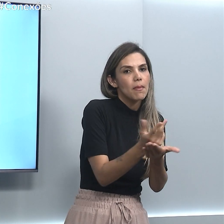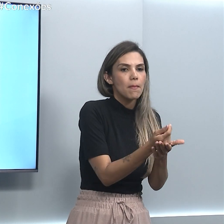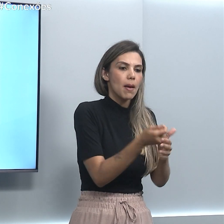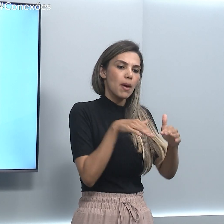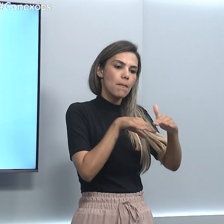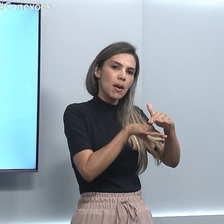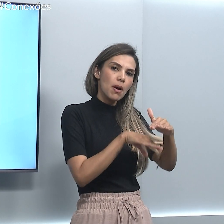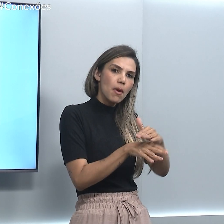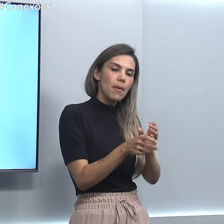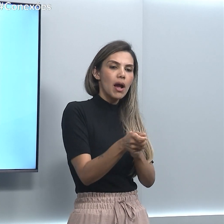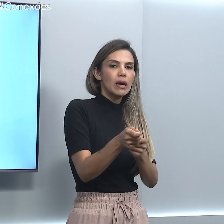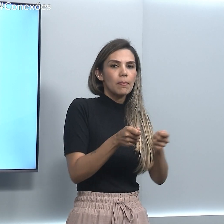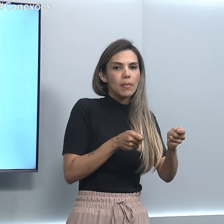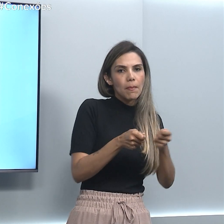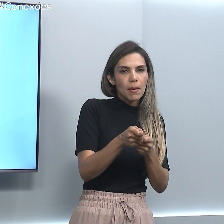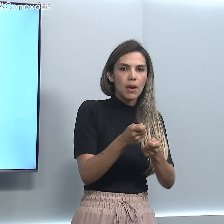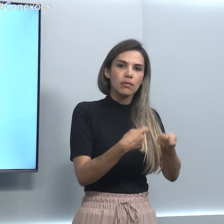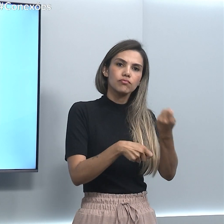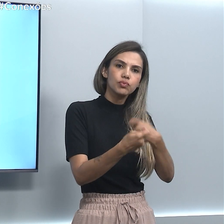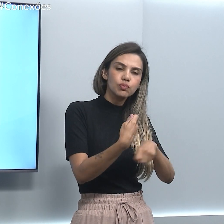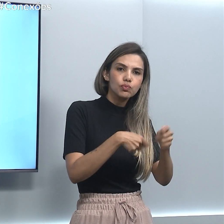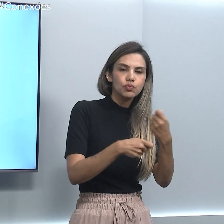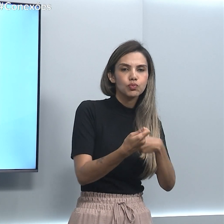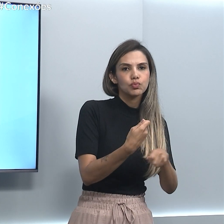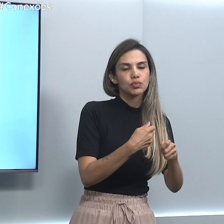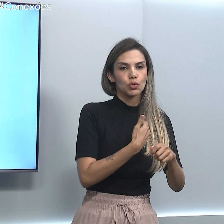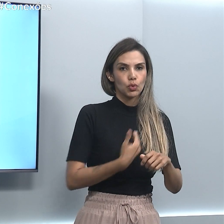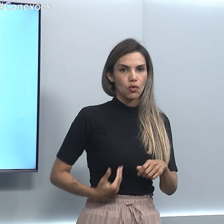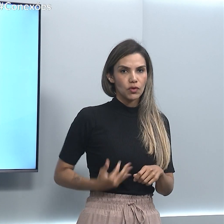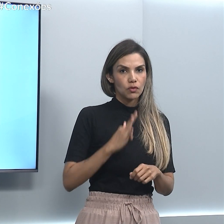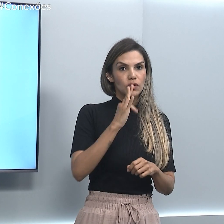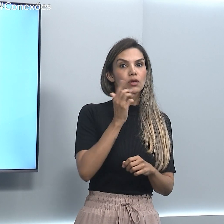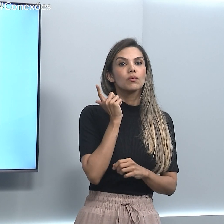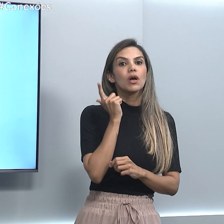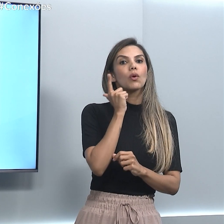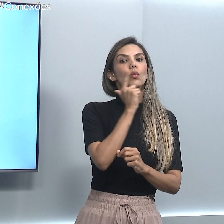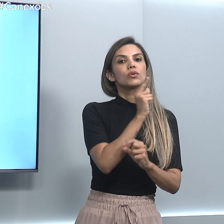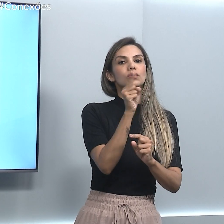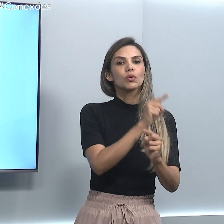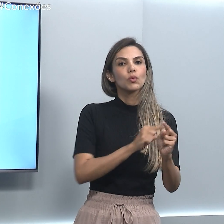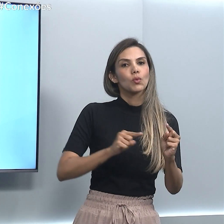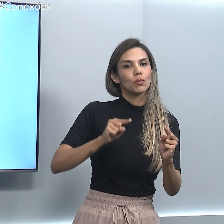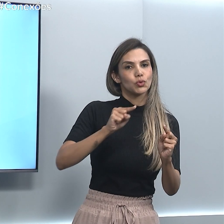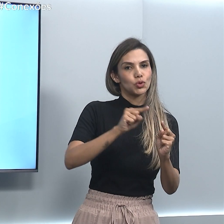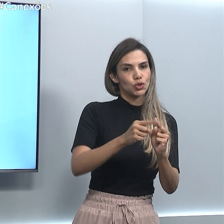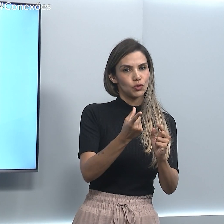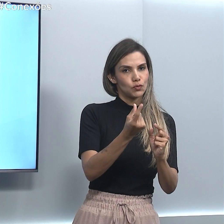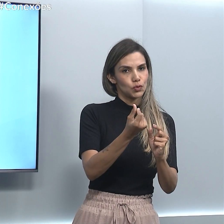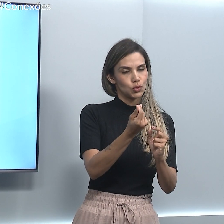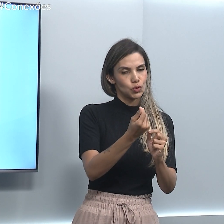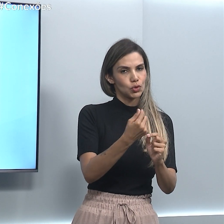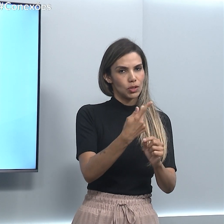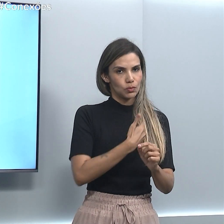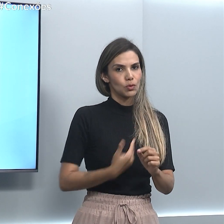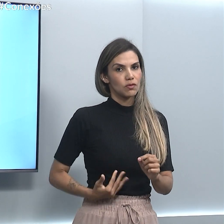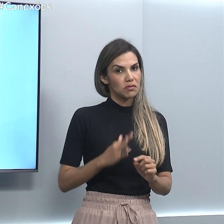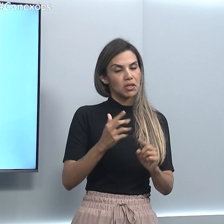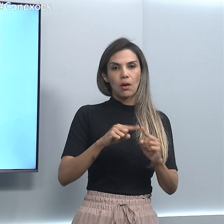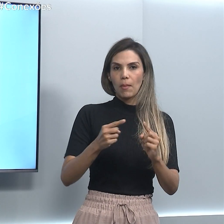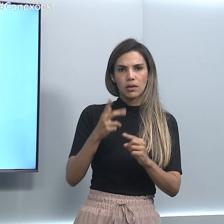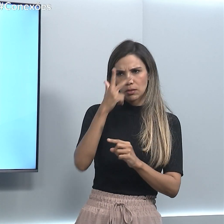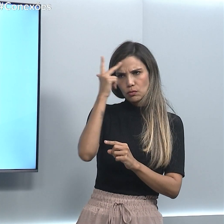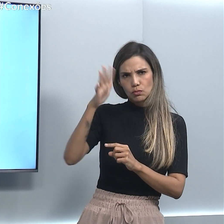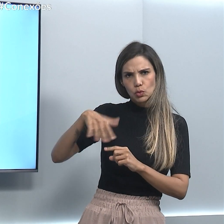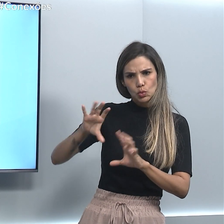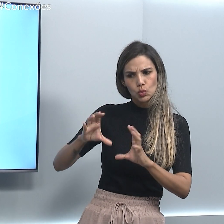gastos governamentais por conta disso e até atingir a meta fiscal deste ano. Mas enfrentou muita